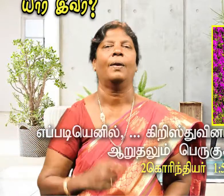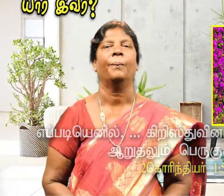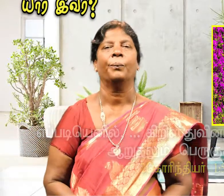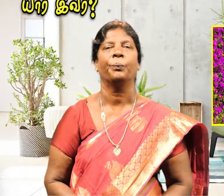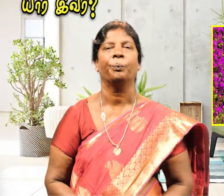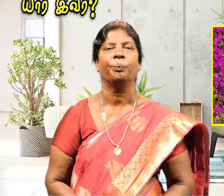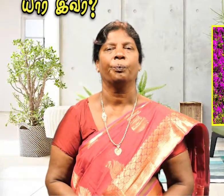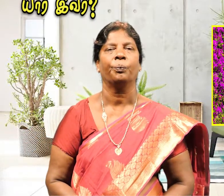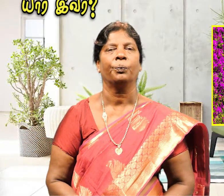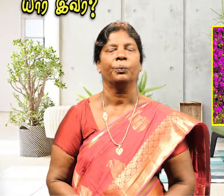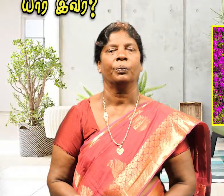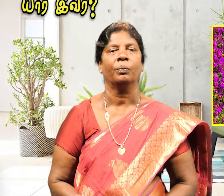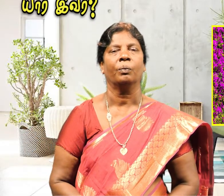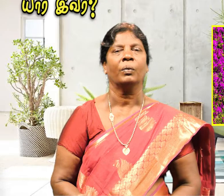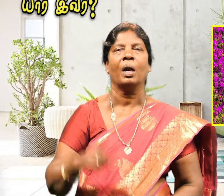அவர் சொல்லுகிறார்.